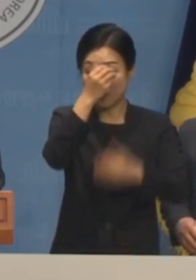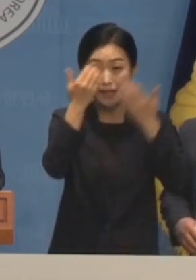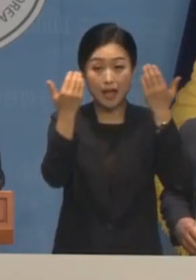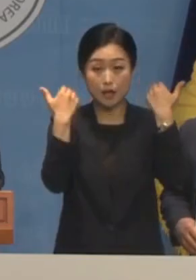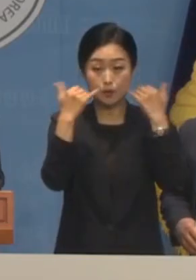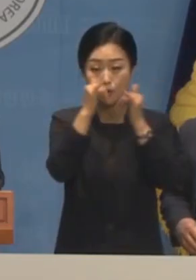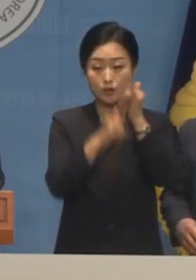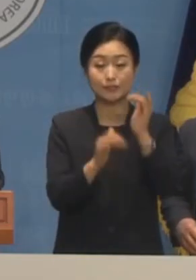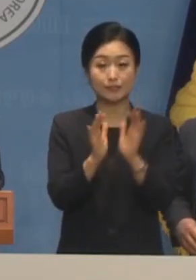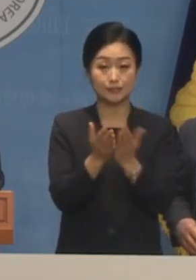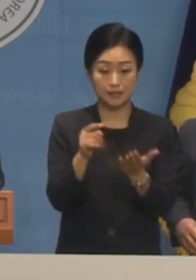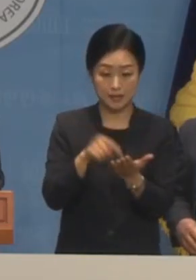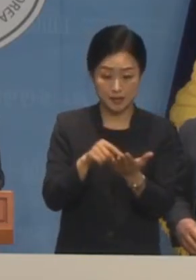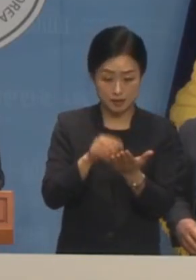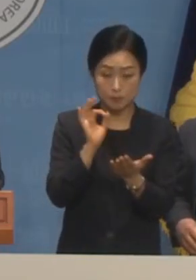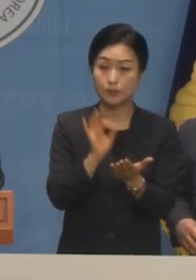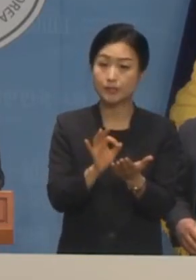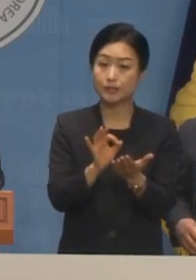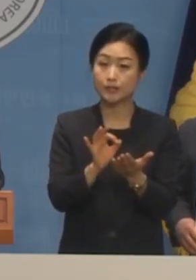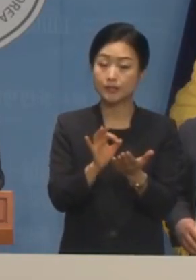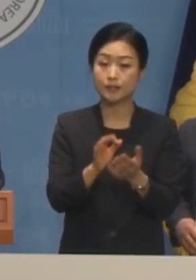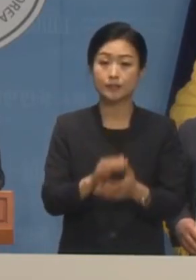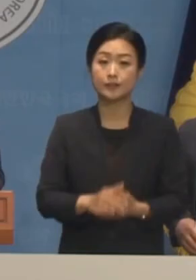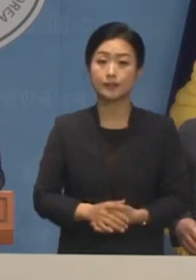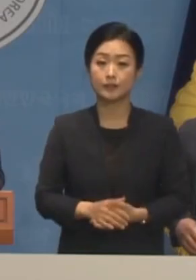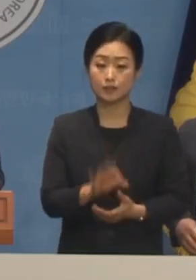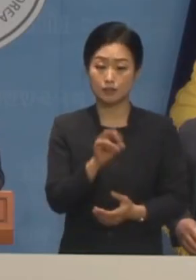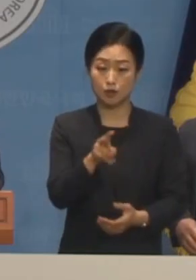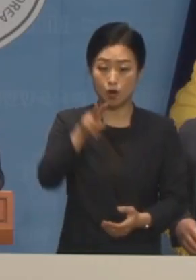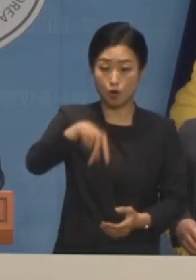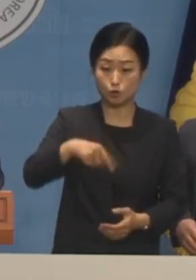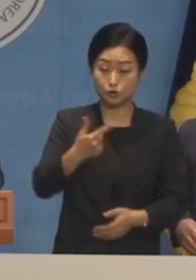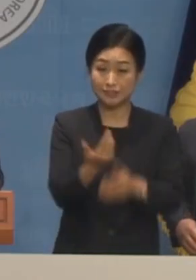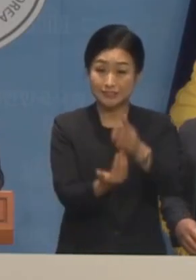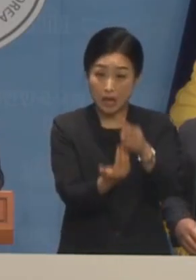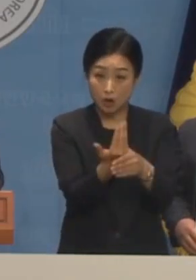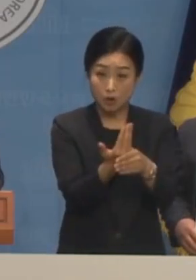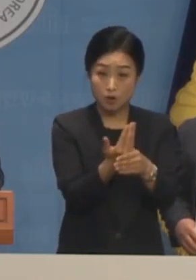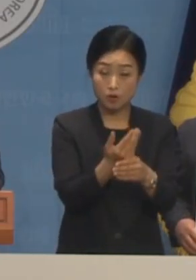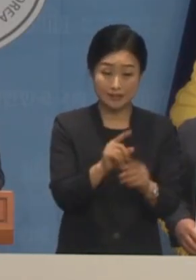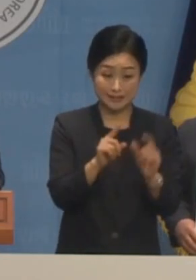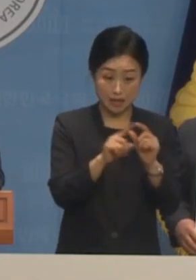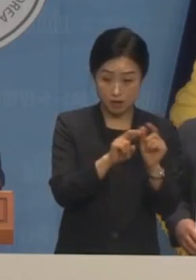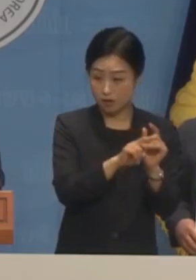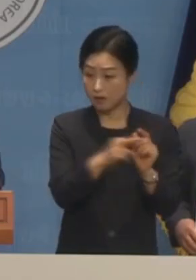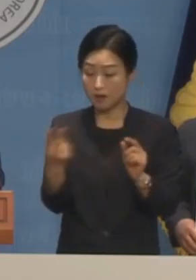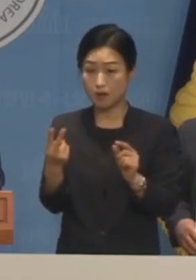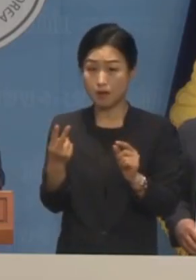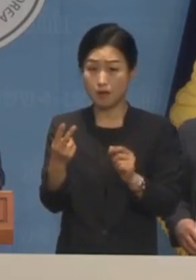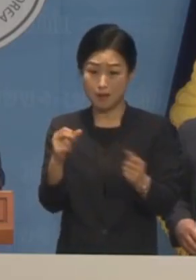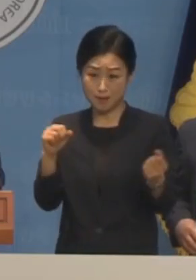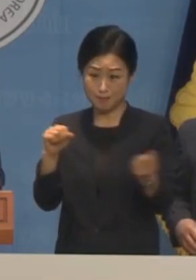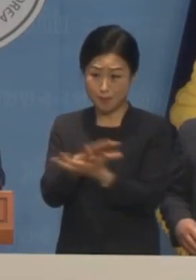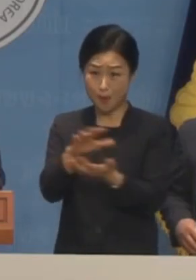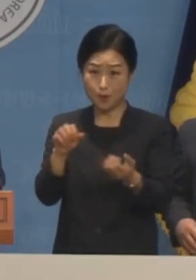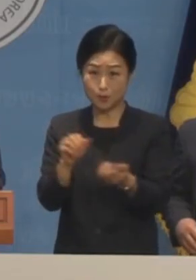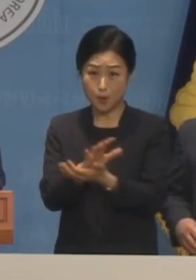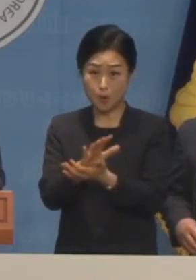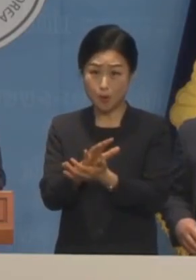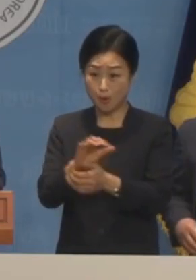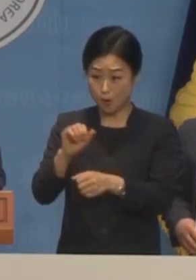한국사 교과서에서 여순 사건이 다시 반군과 폭도로 왜곡되었을뿐만